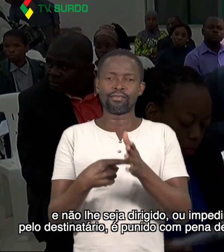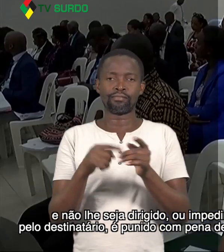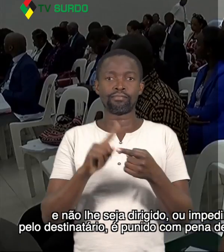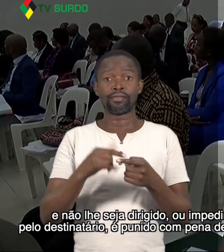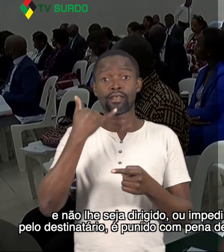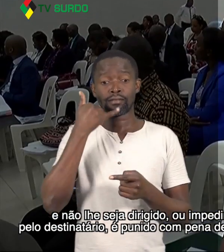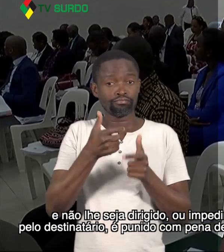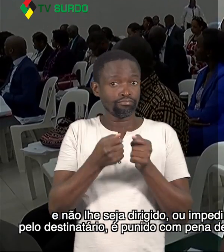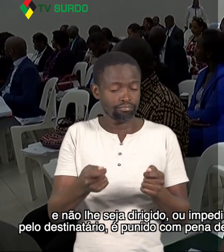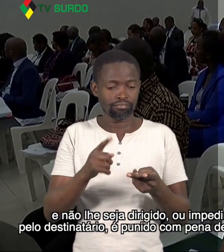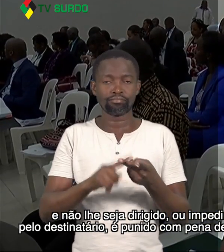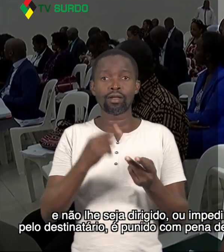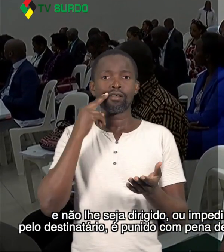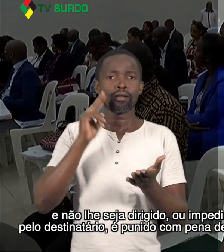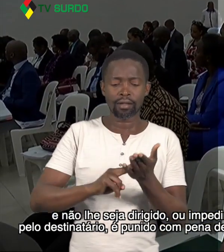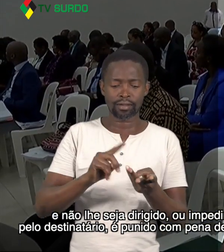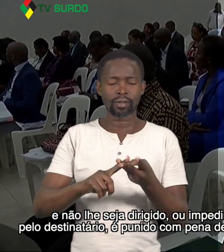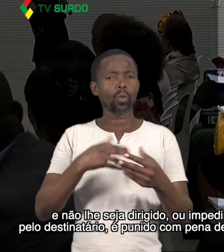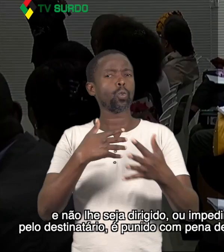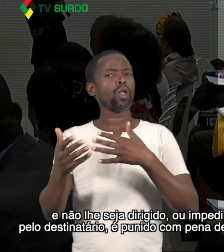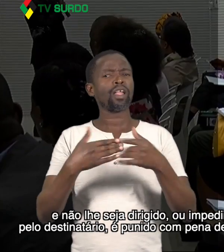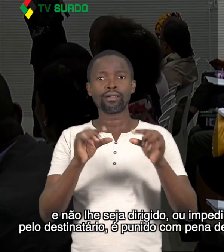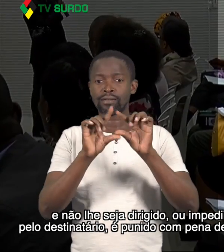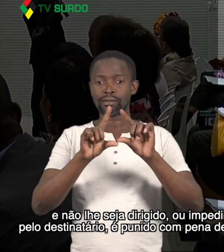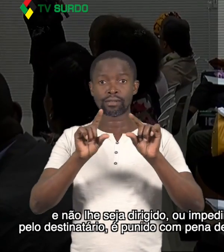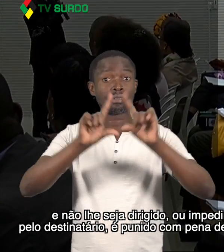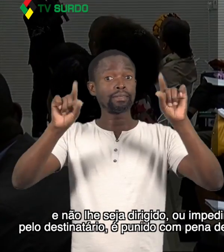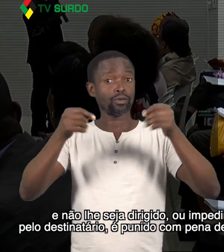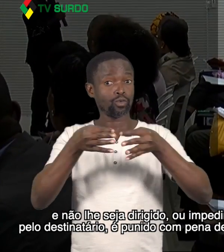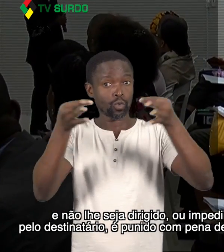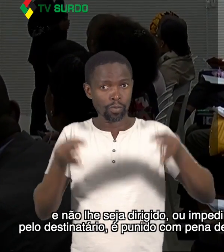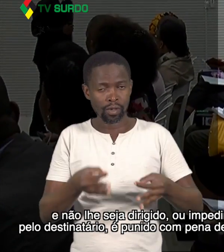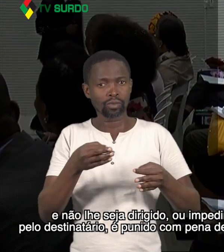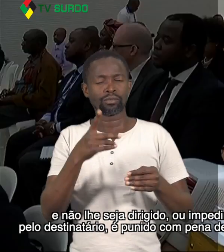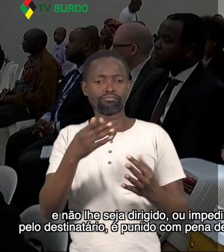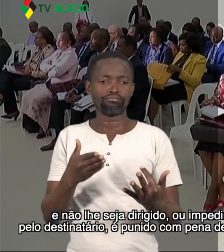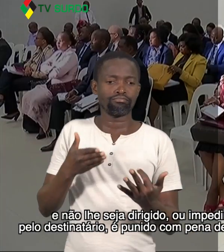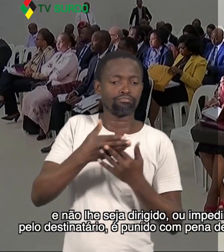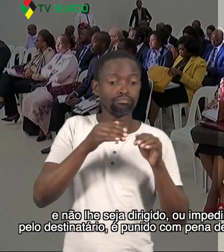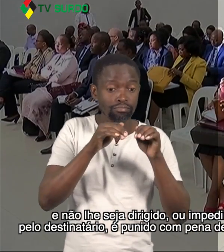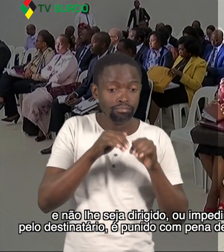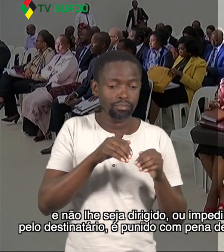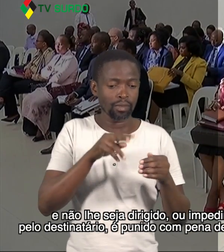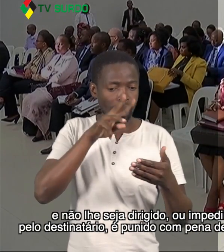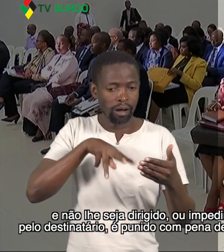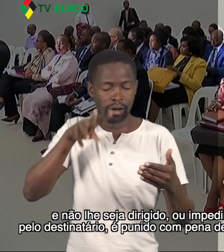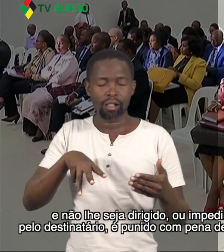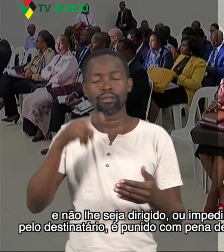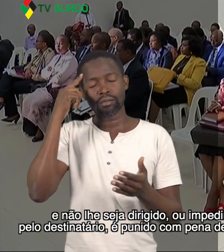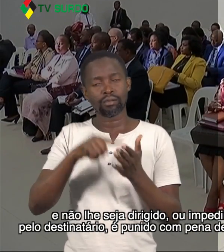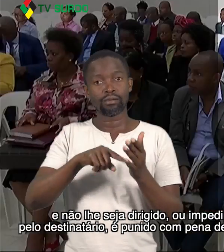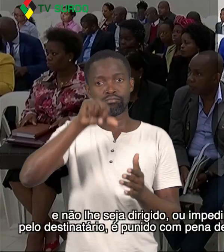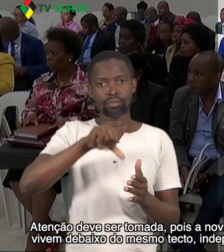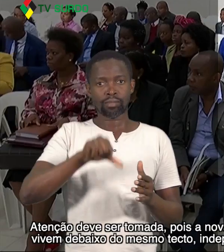impedir por qualquer modo que seja recebido pelo destinatário, é punido com pena de prisão de até um ano e multa